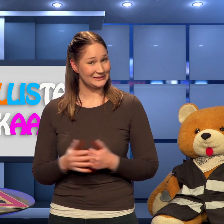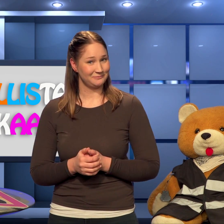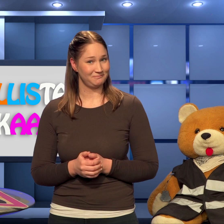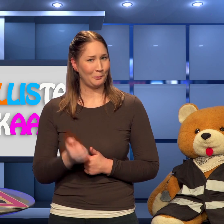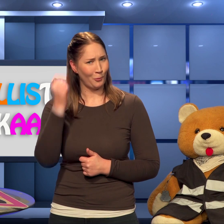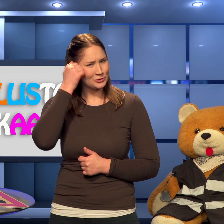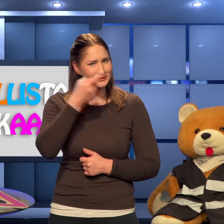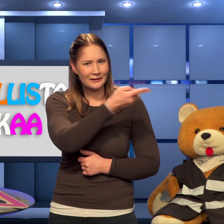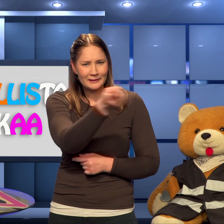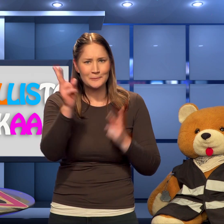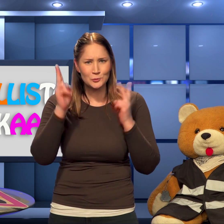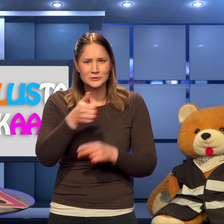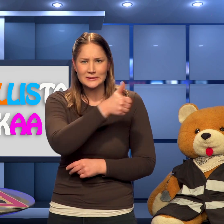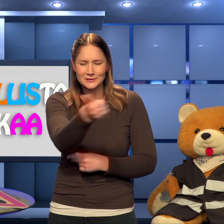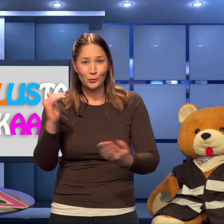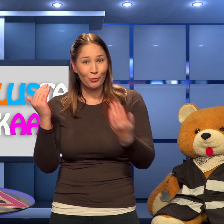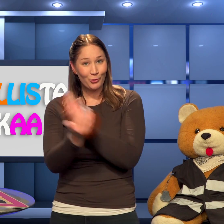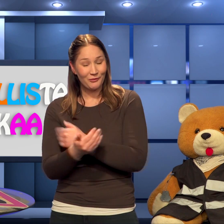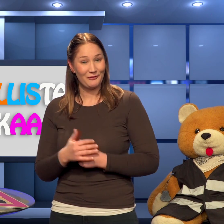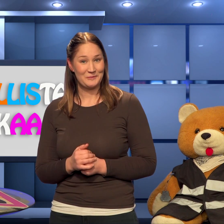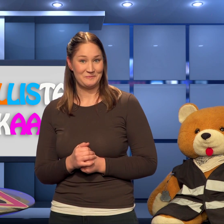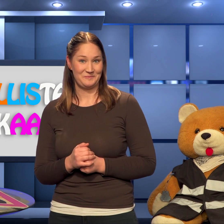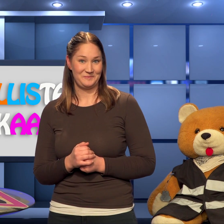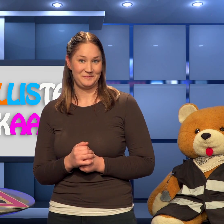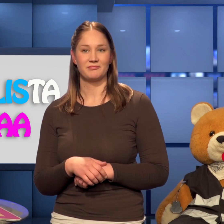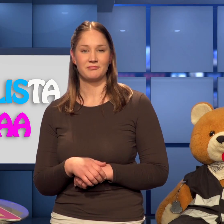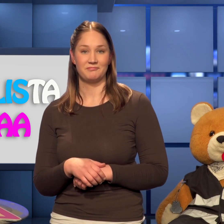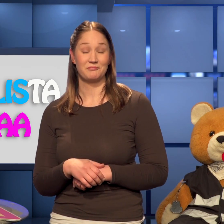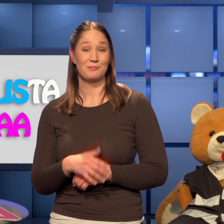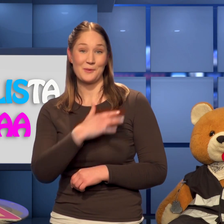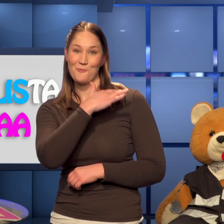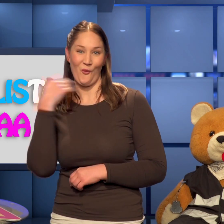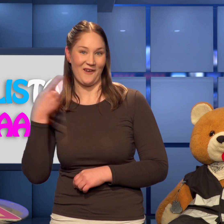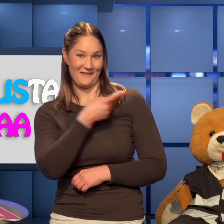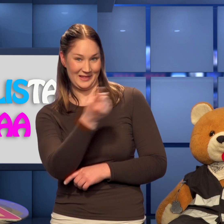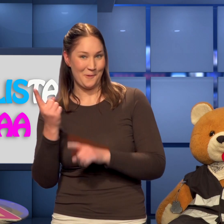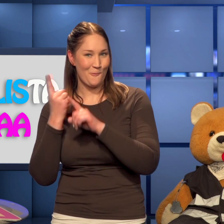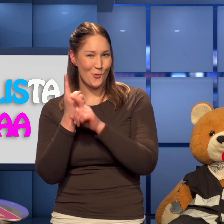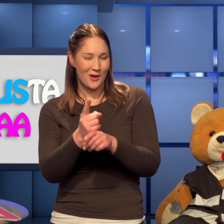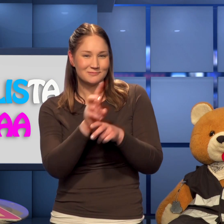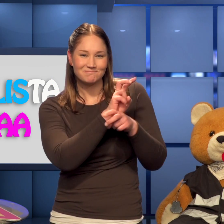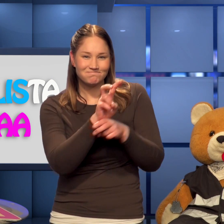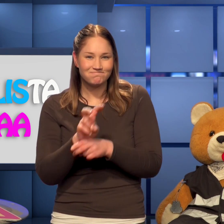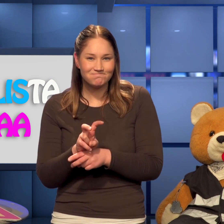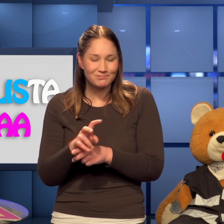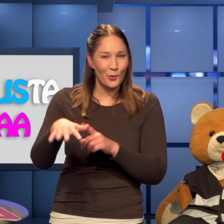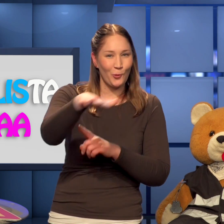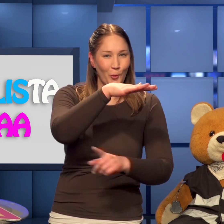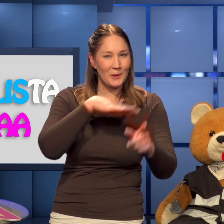heijastinta. Muistakaa tekin pitää itsenne turvassa heijastimella. Mukavaa, kun olitte kaikki mukana tarkkailemassa,